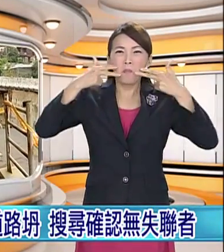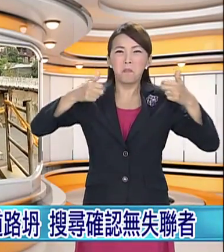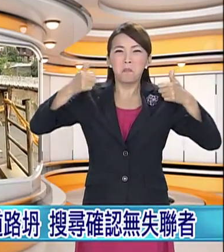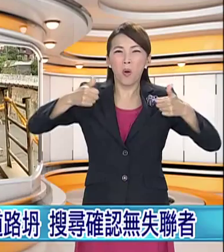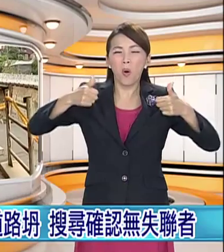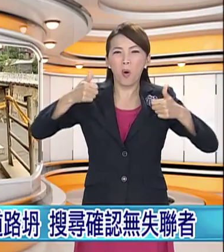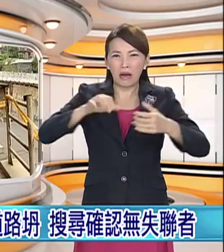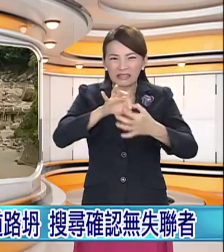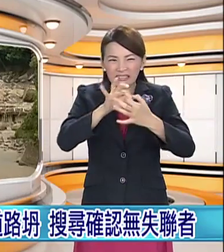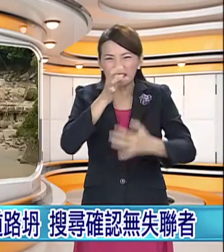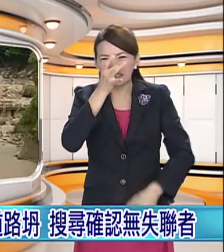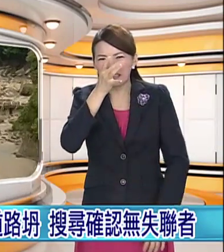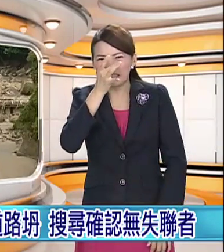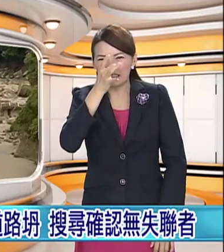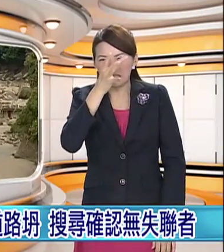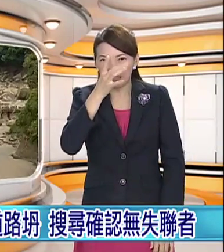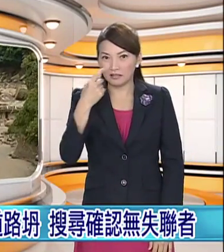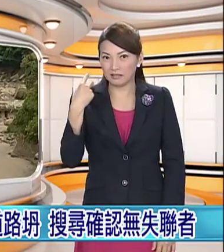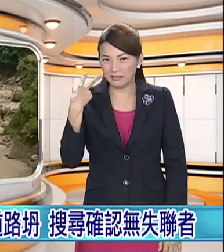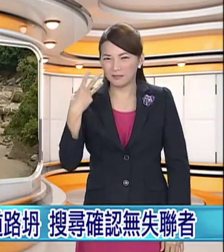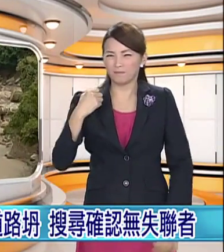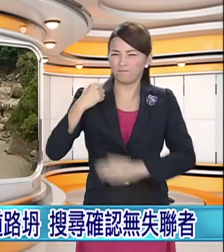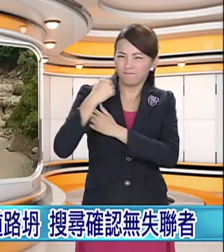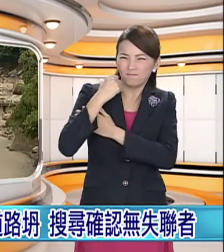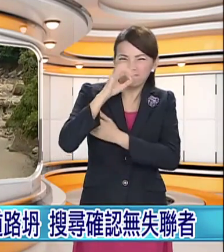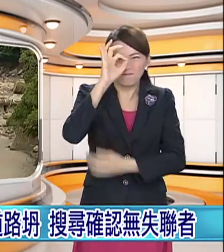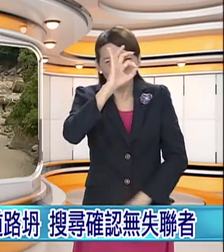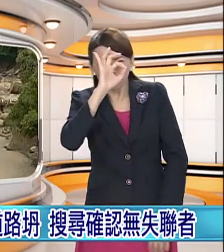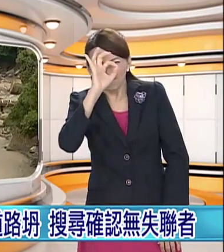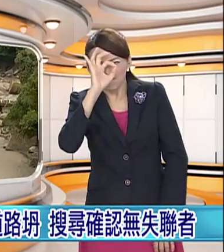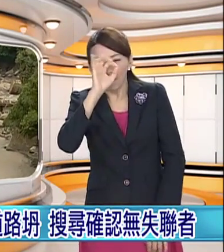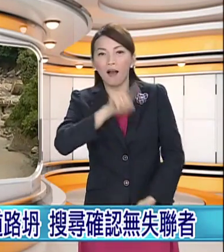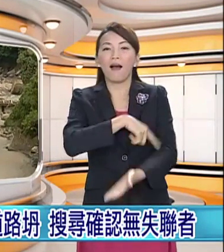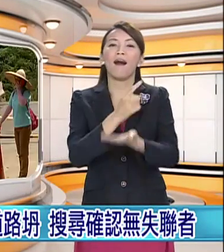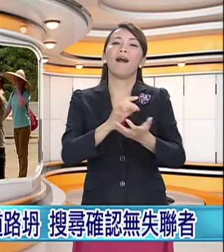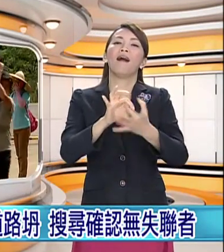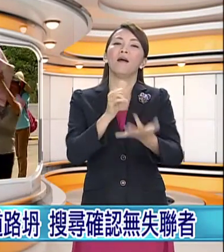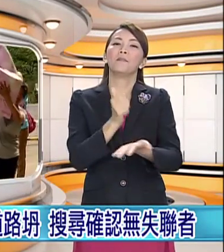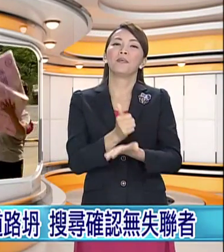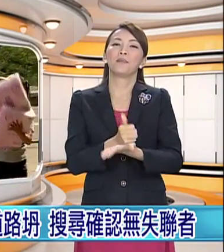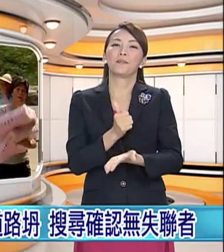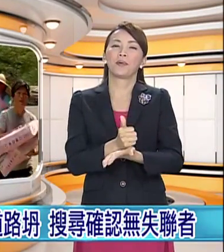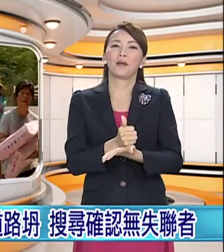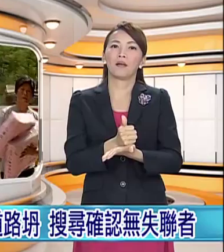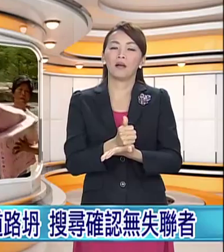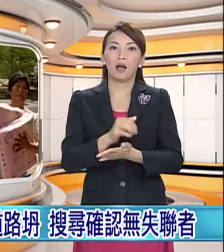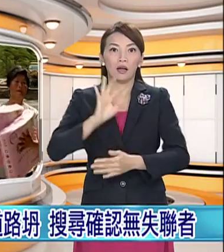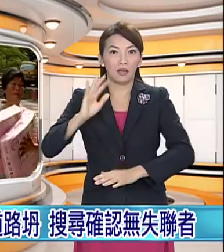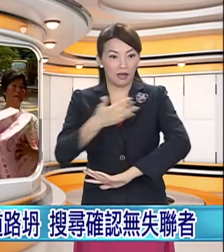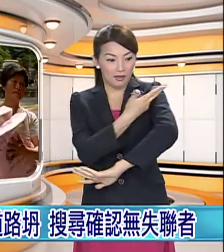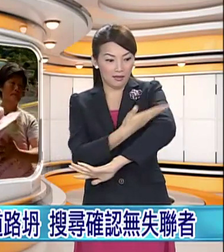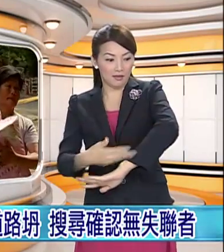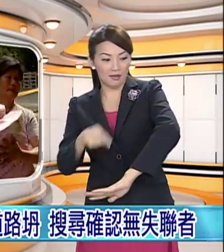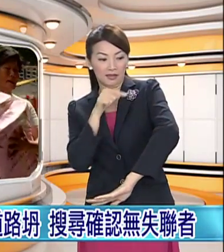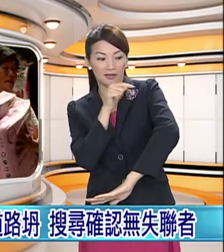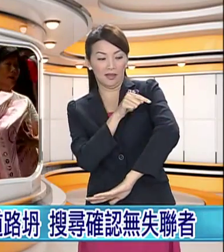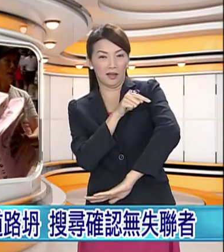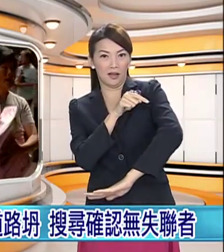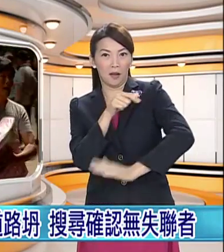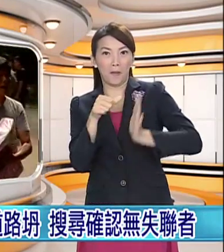居民失联受困，而在经过这几天的搜寻之后，都已经全部联络上了。不过最上